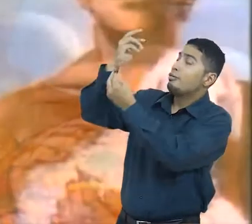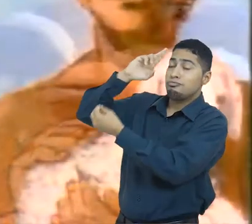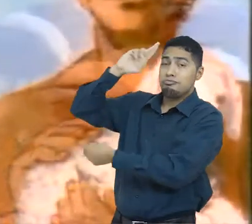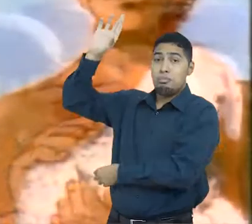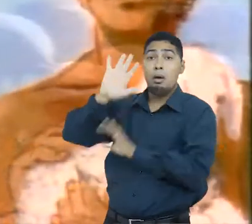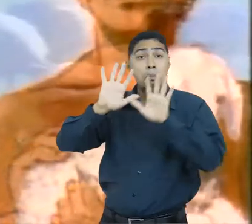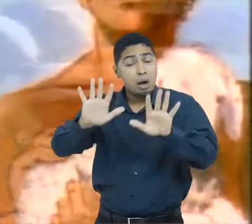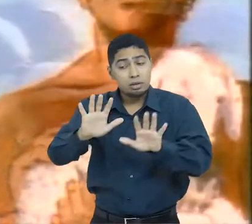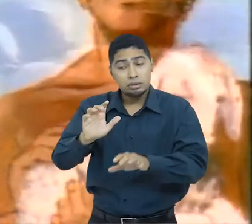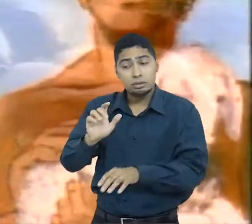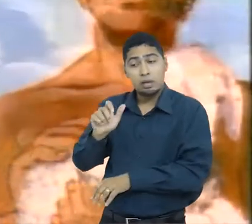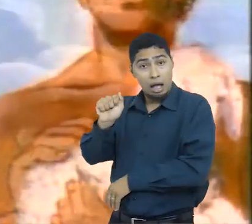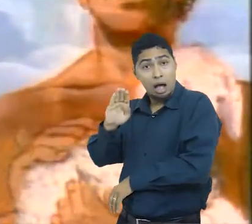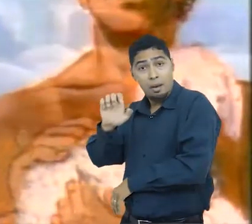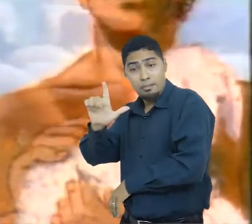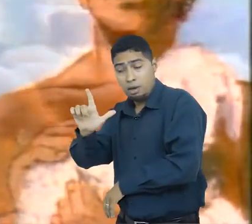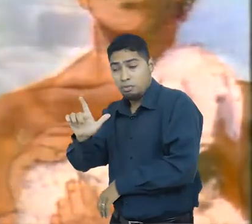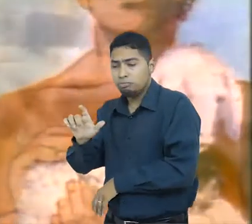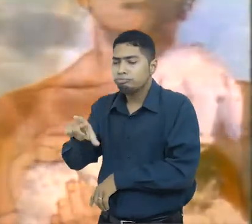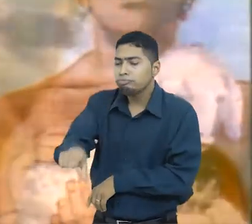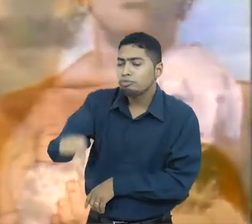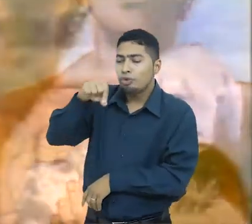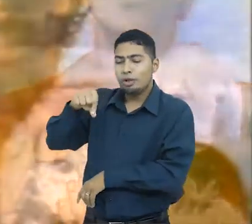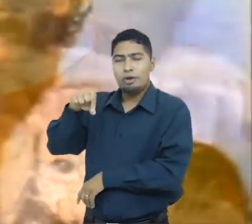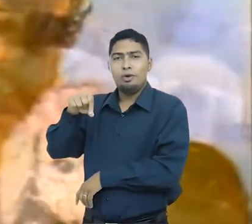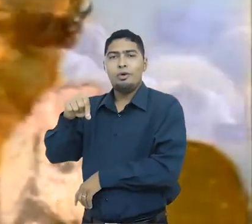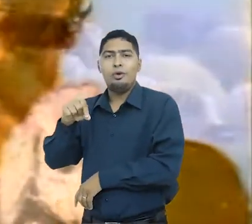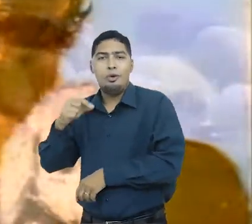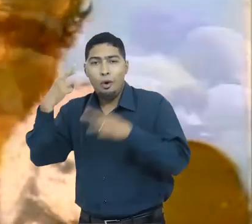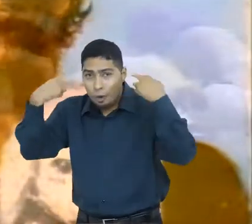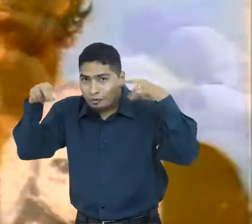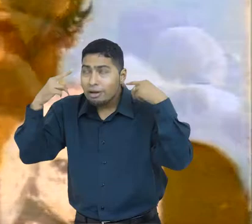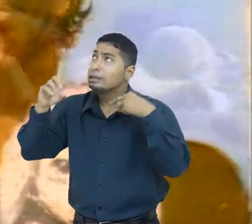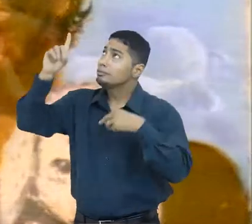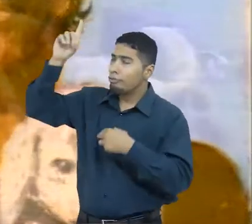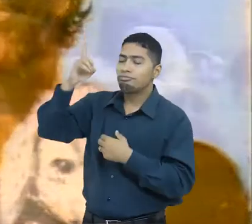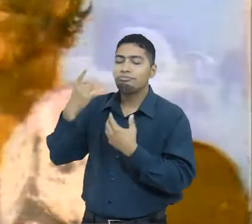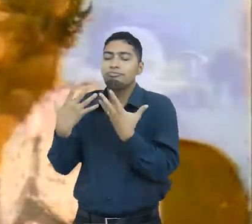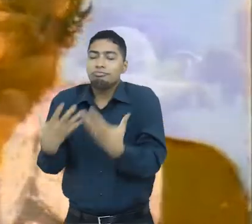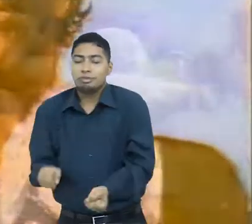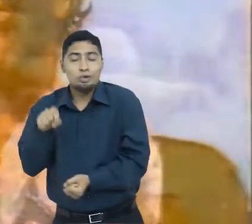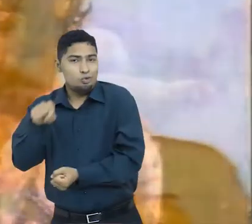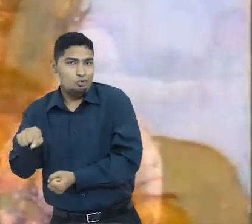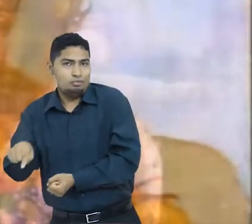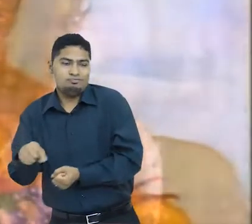no entanto, ofereceu uma ovelhinha. Deus aceitou a oferta de Abel, mas rejeitou a de